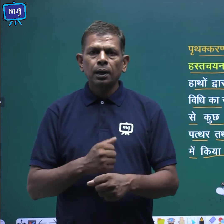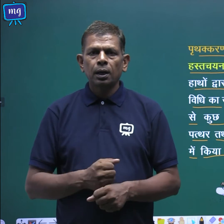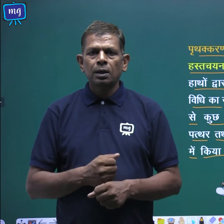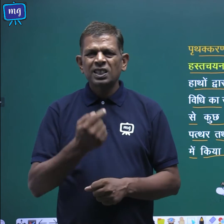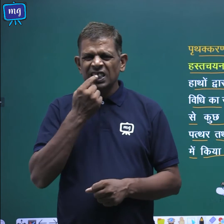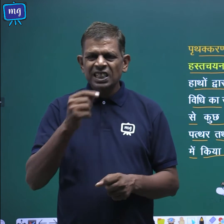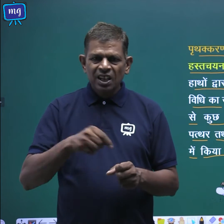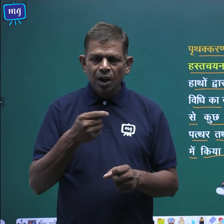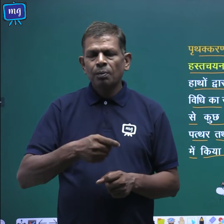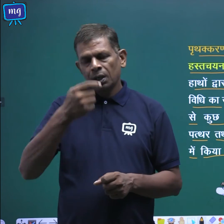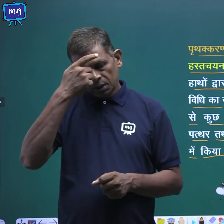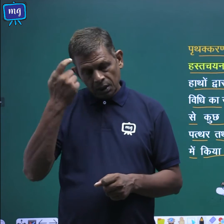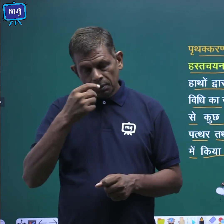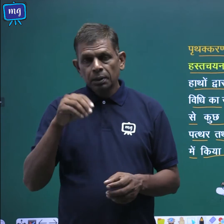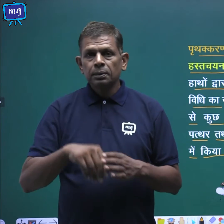चावल दाल में से